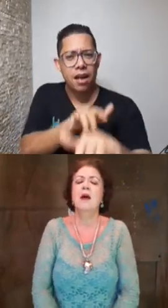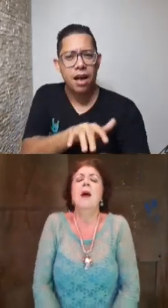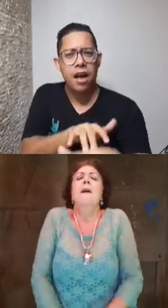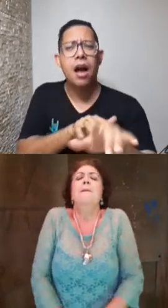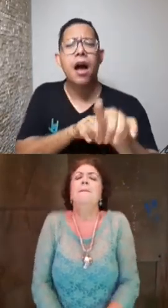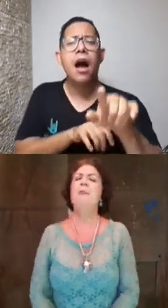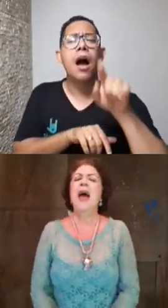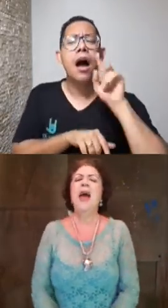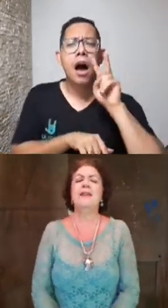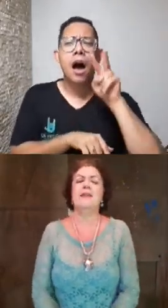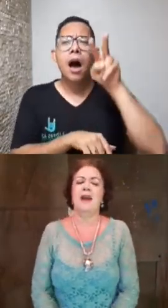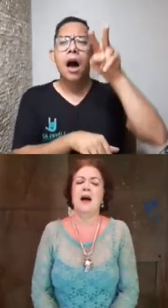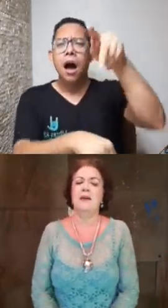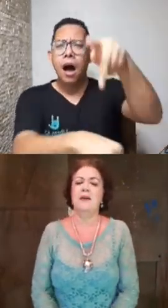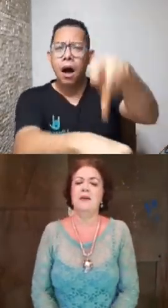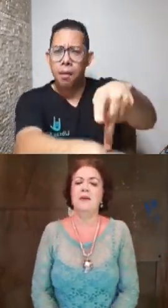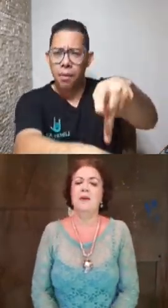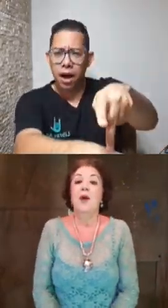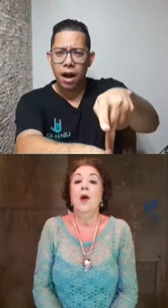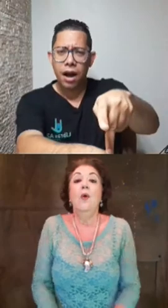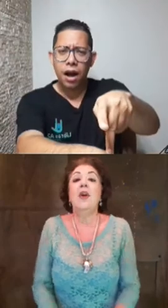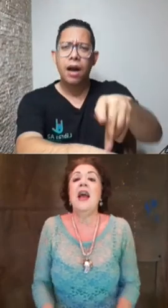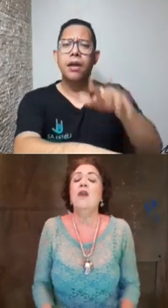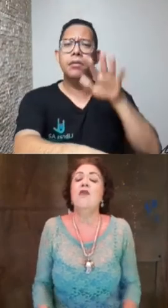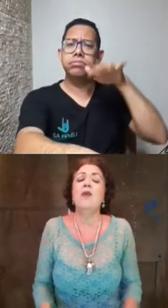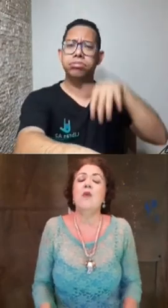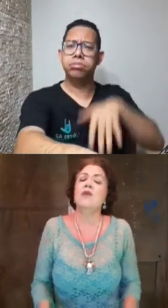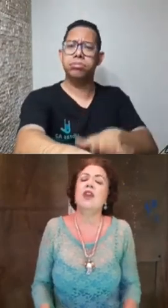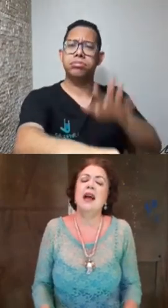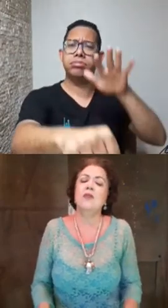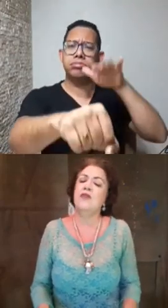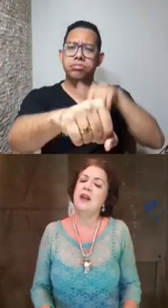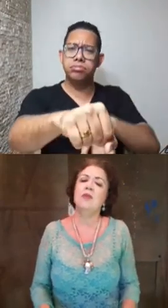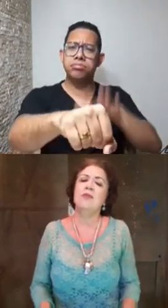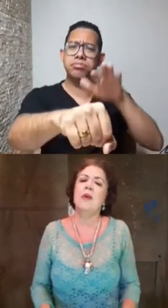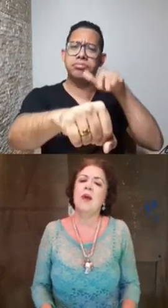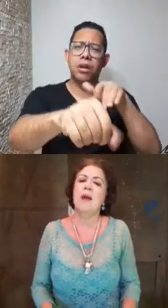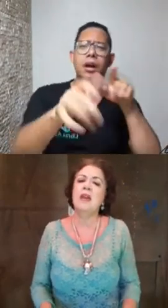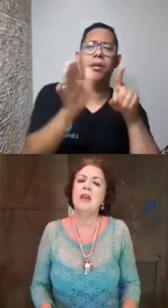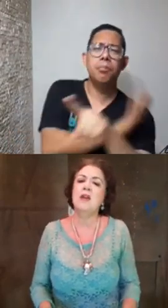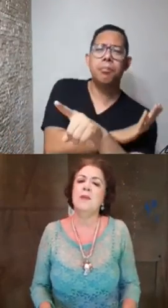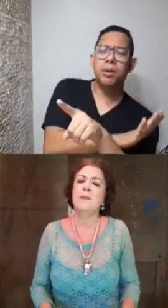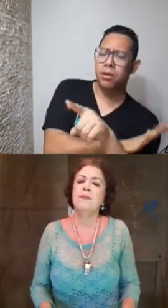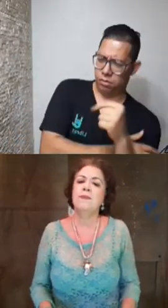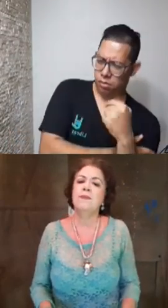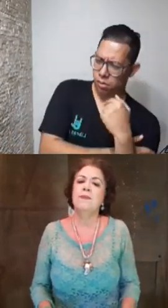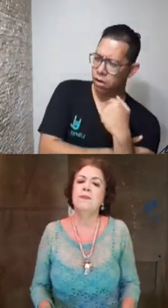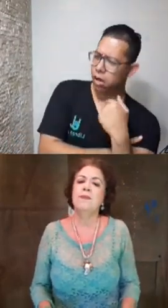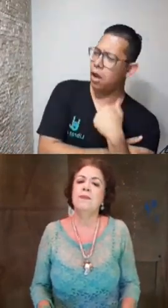pedra, pedra, o que é que eu vou encontrar no final do meu caminho?